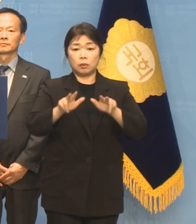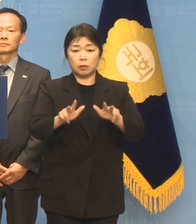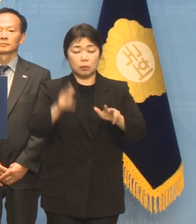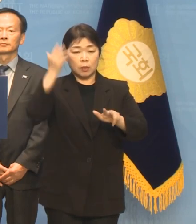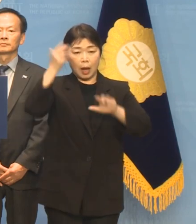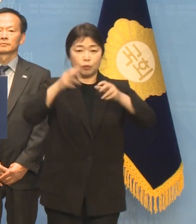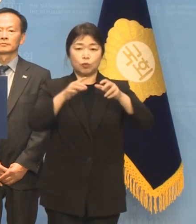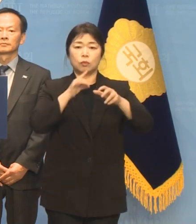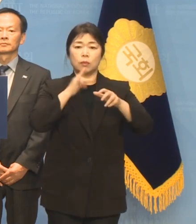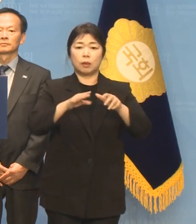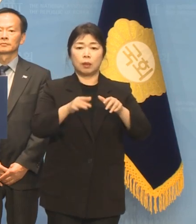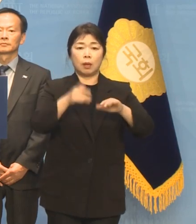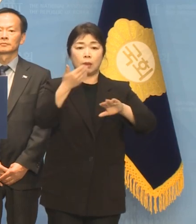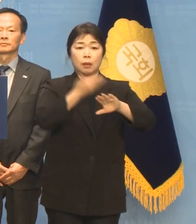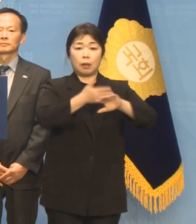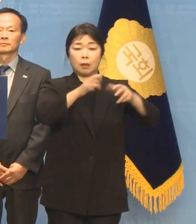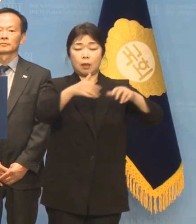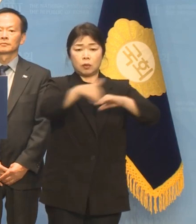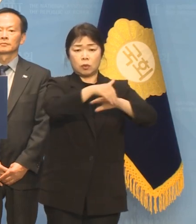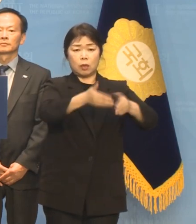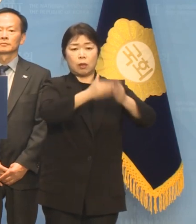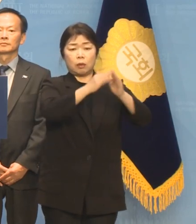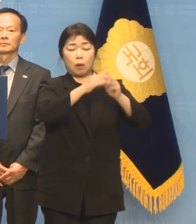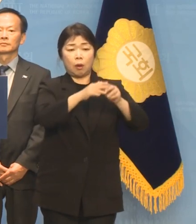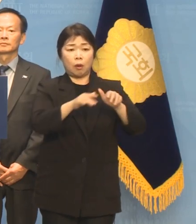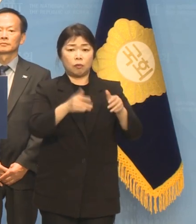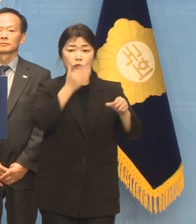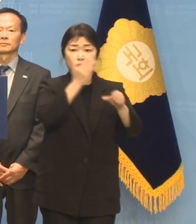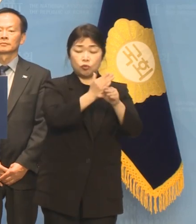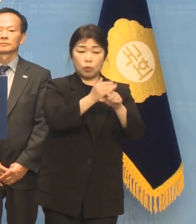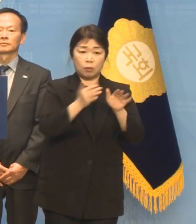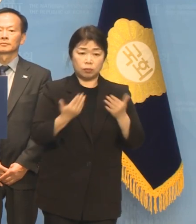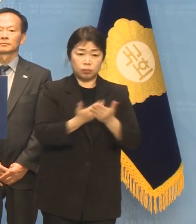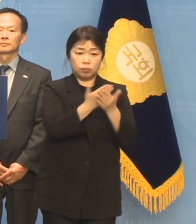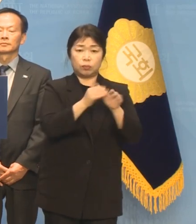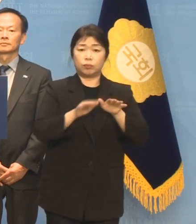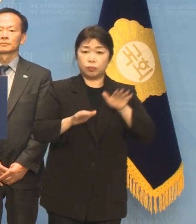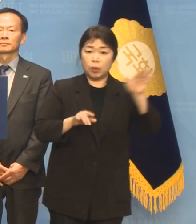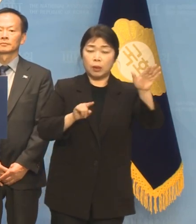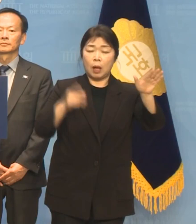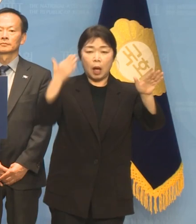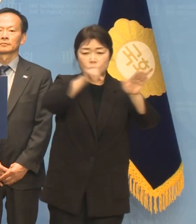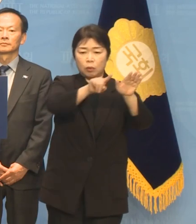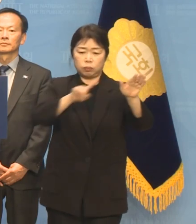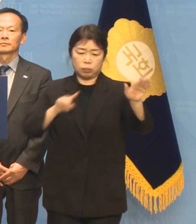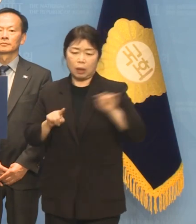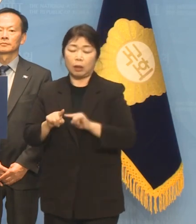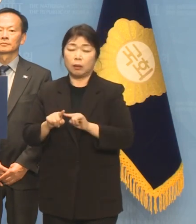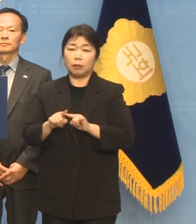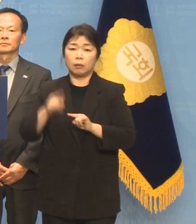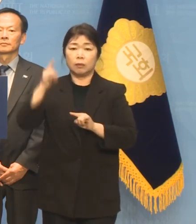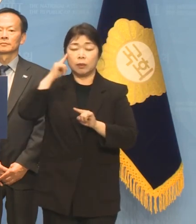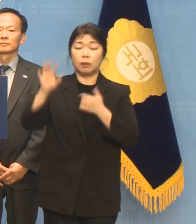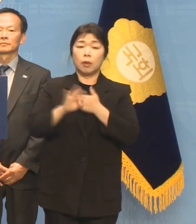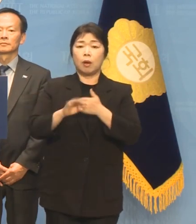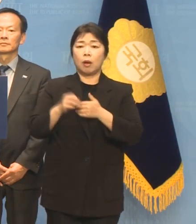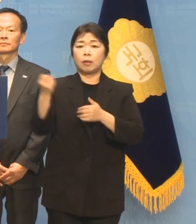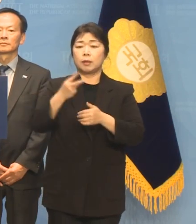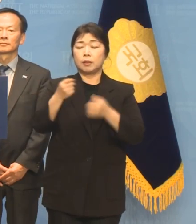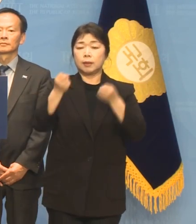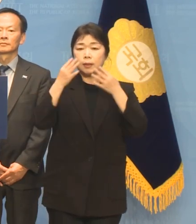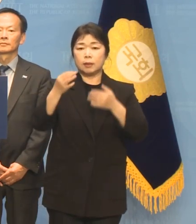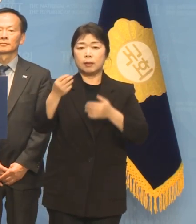정책을 세우고 있습니다 그런데 우리나라의 경우에 사실은 신재생 에너지를 양산하기 위한